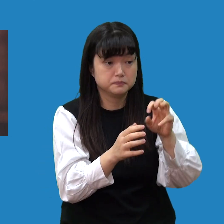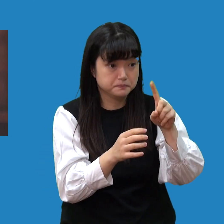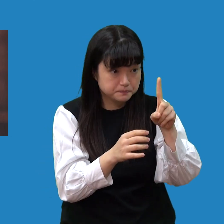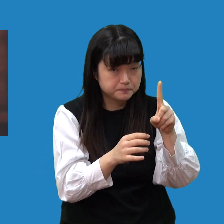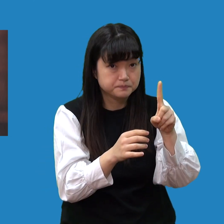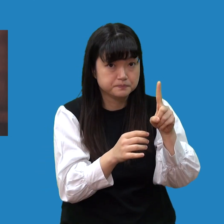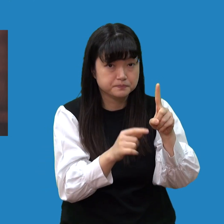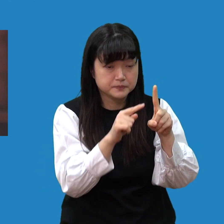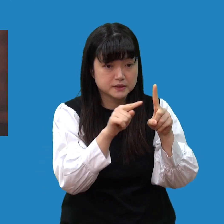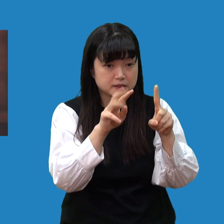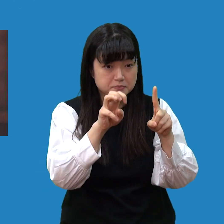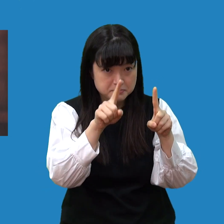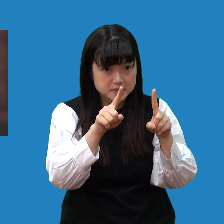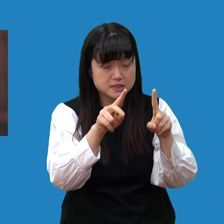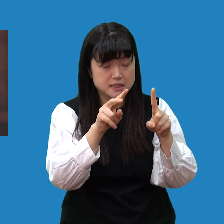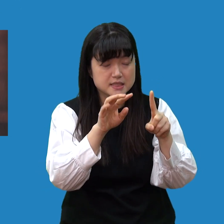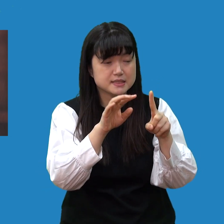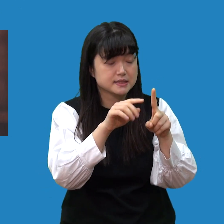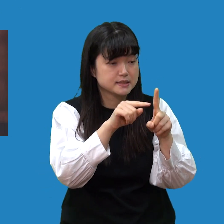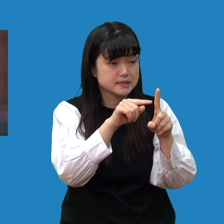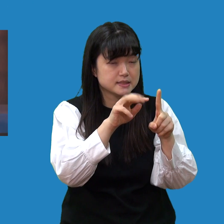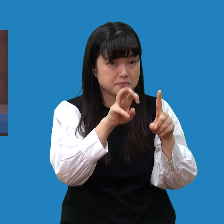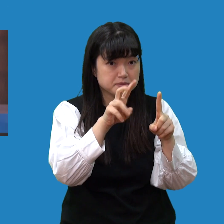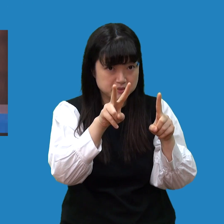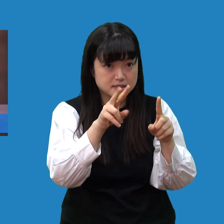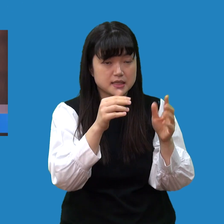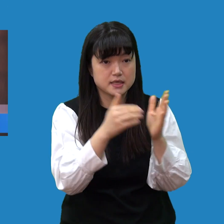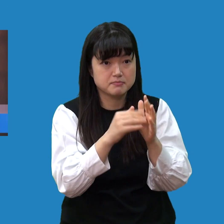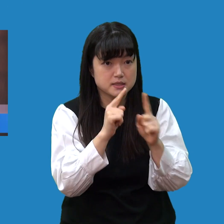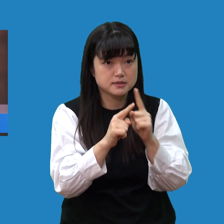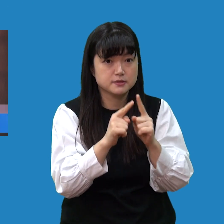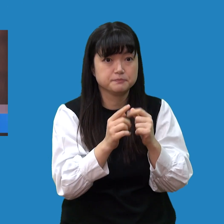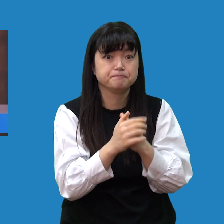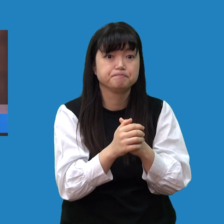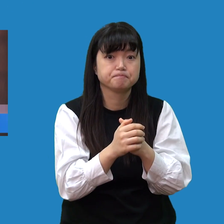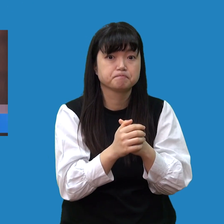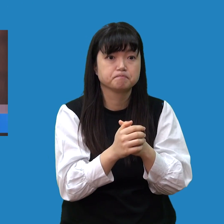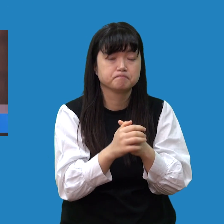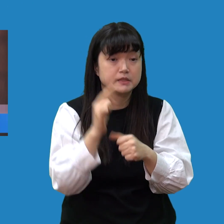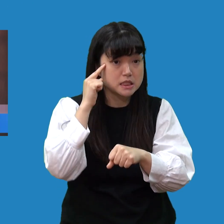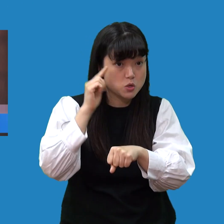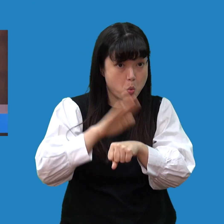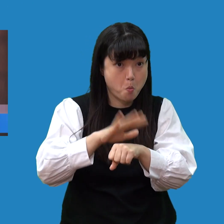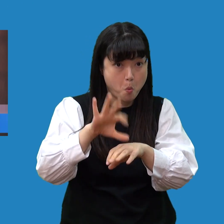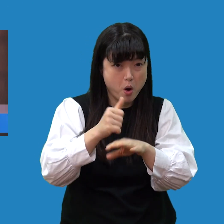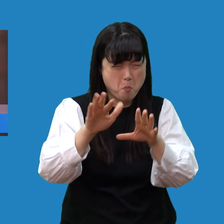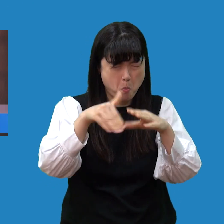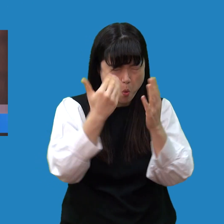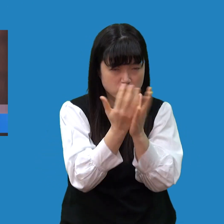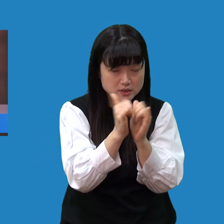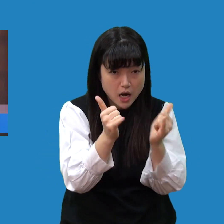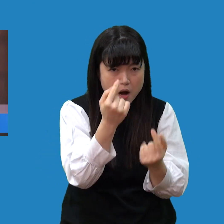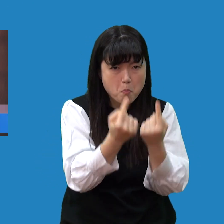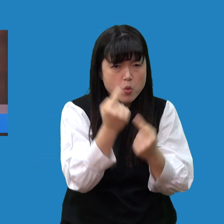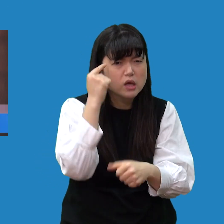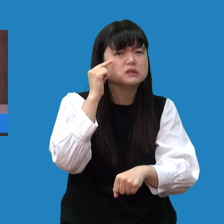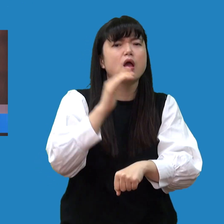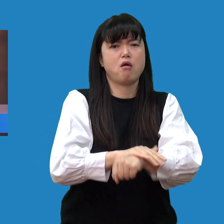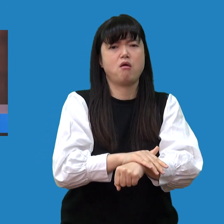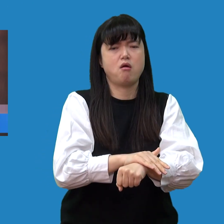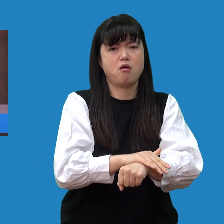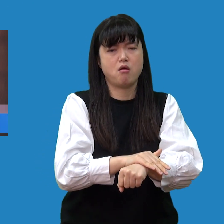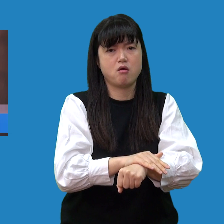31절, 32절 말씀을 보시겠습니다. 같이 읽습니다. 31, 32절 시작. 그는 모든